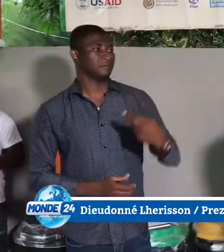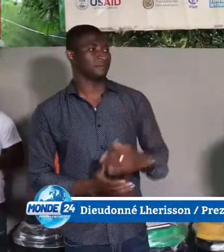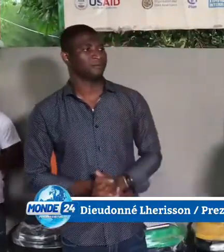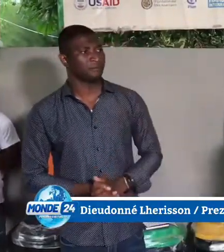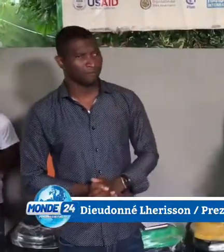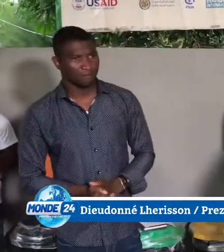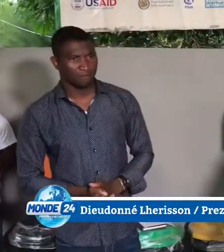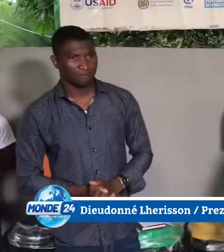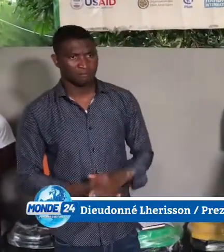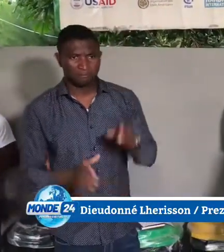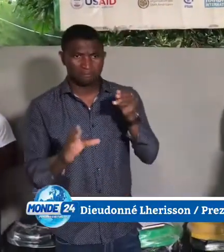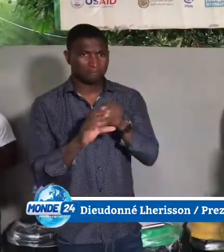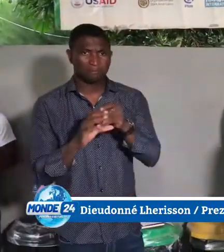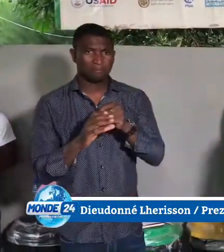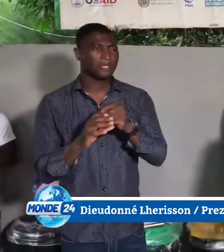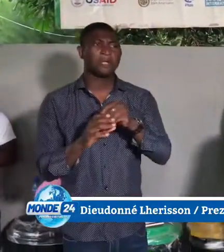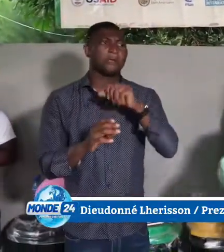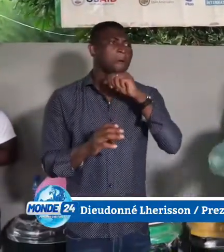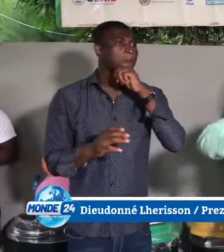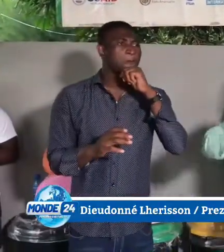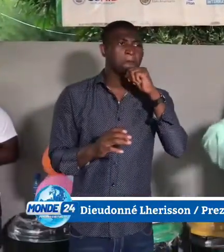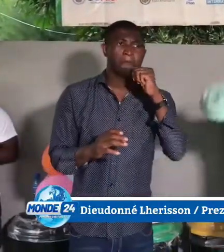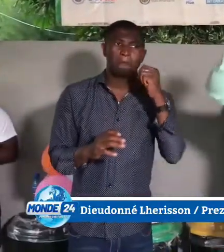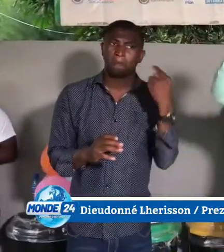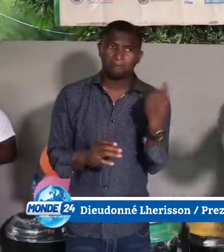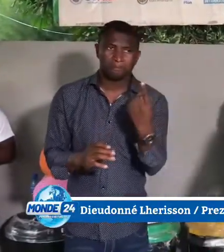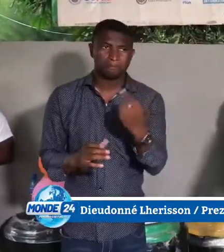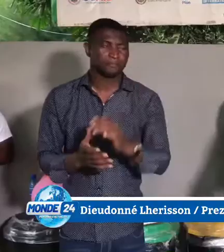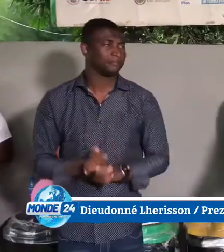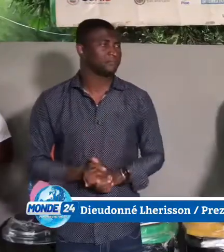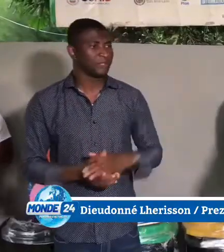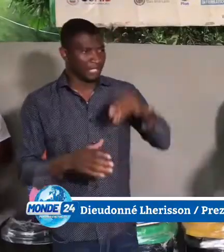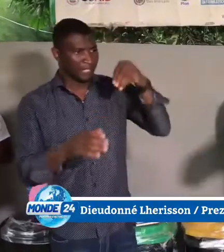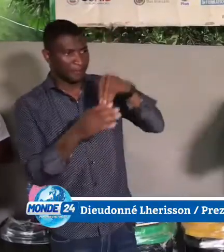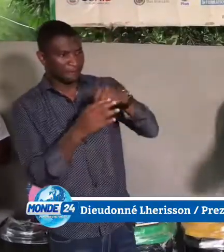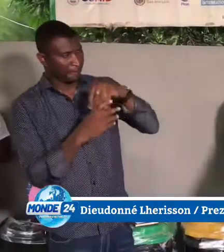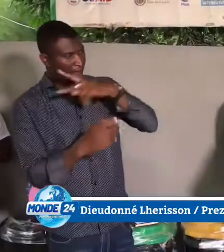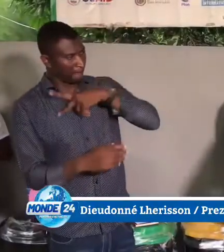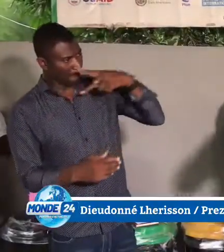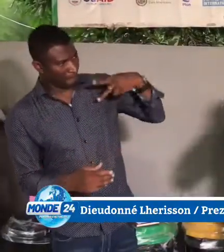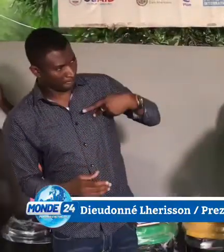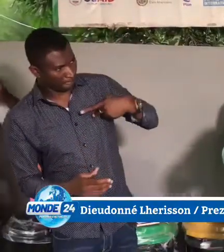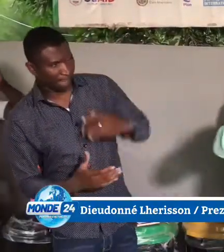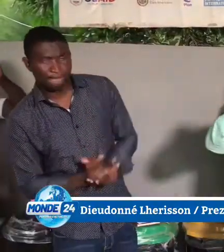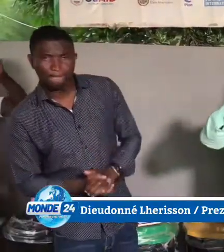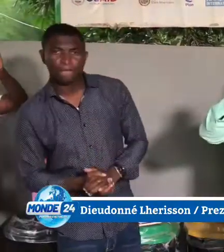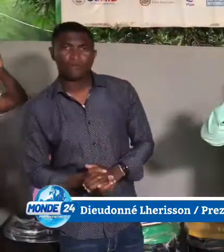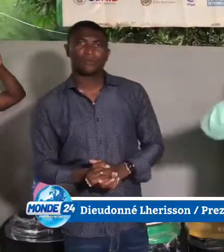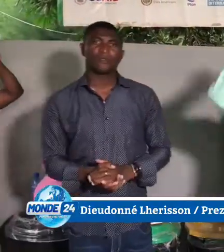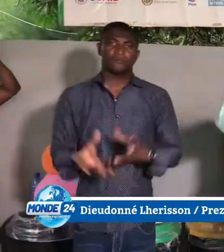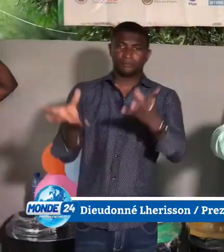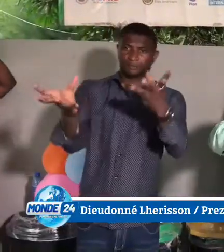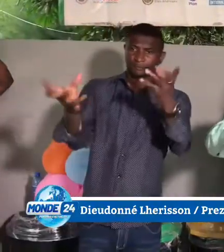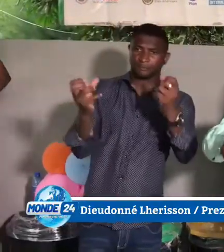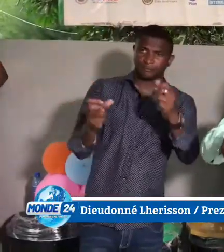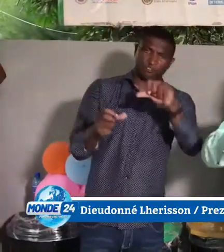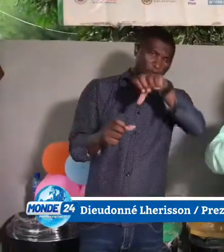Intégration pas suffi. Nan parti blanc pas. En plus que nous